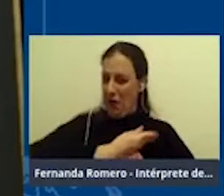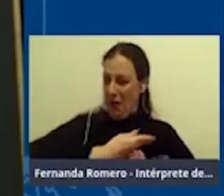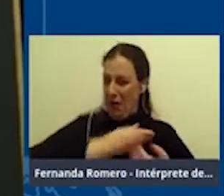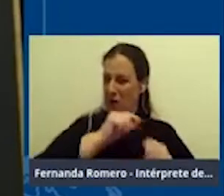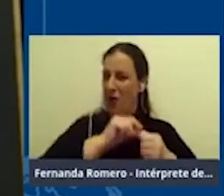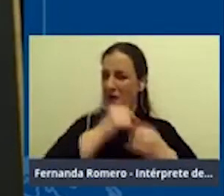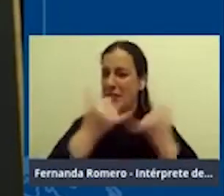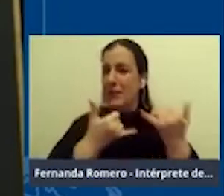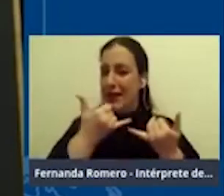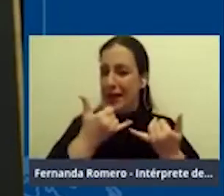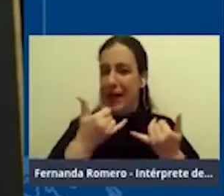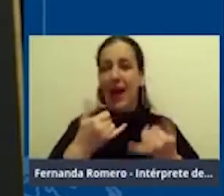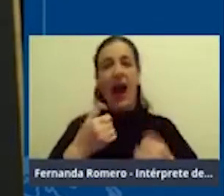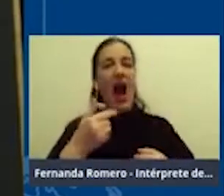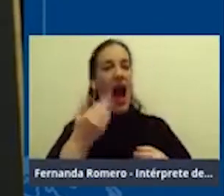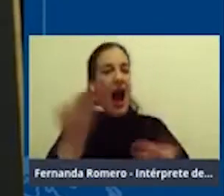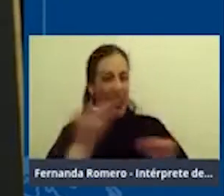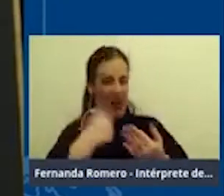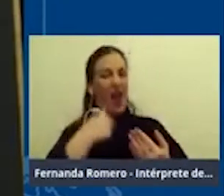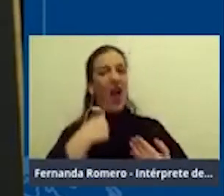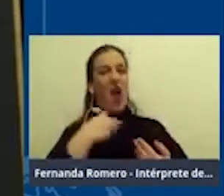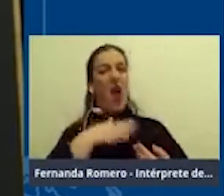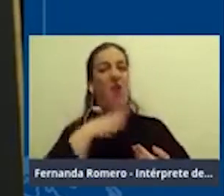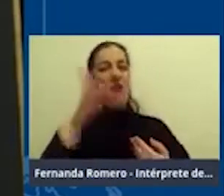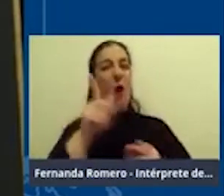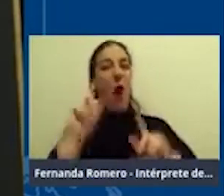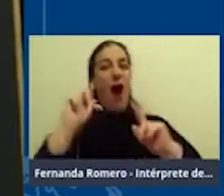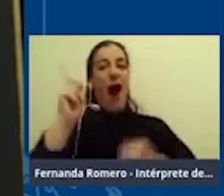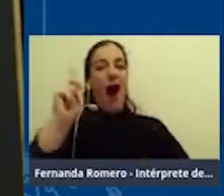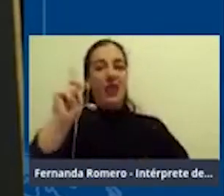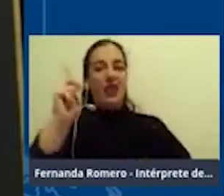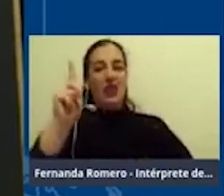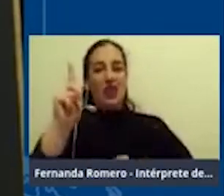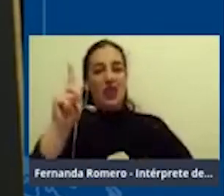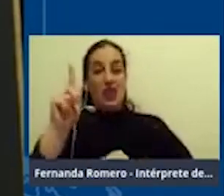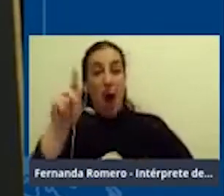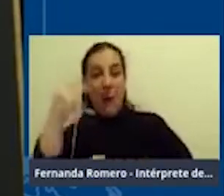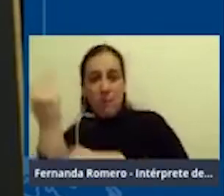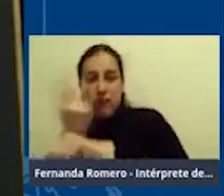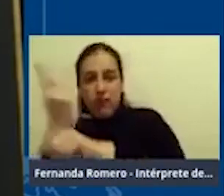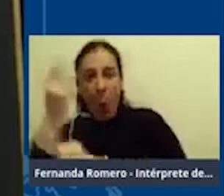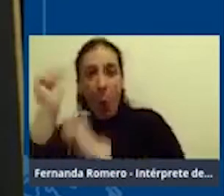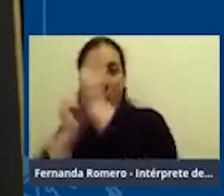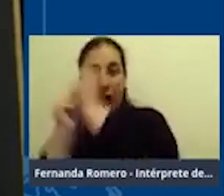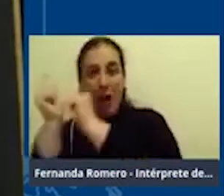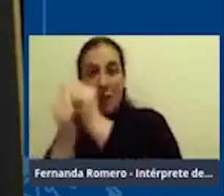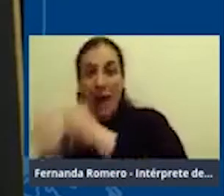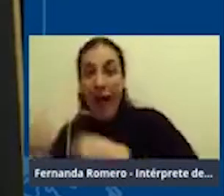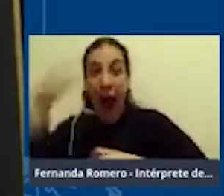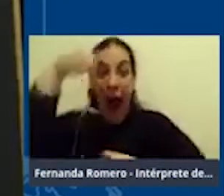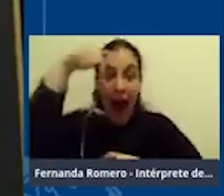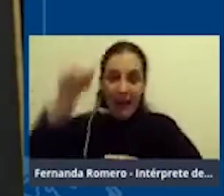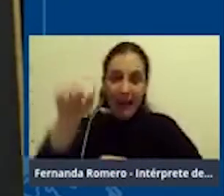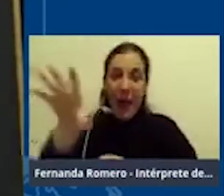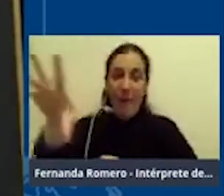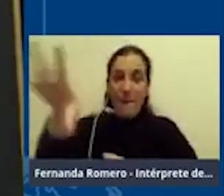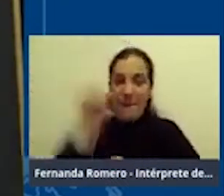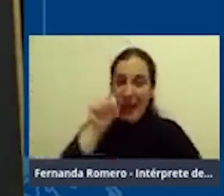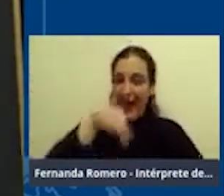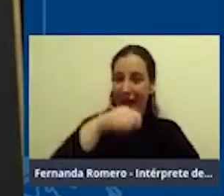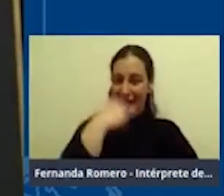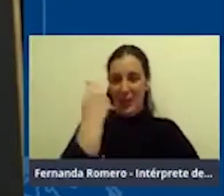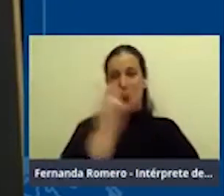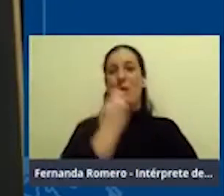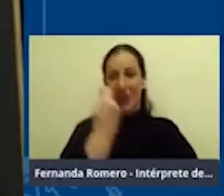vez, eu irei para a Argentina buscar empresas argentinas para virem para o Rio Grande do Sul, já que ele está querendo levar as empresas